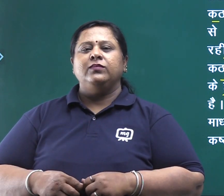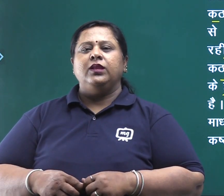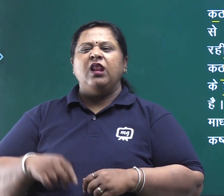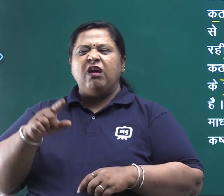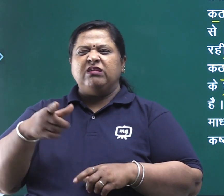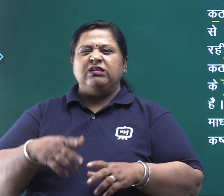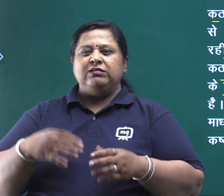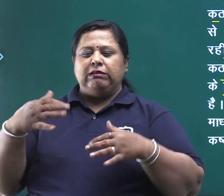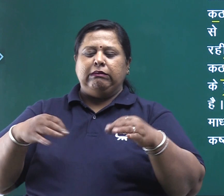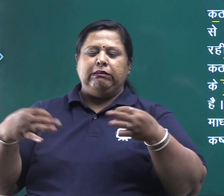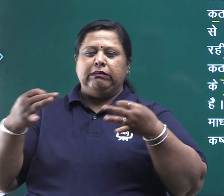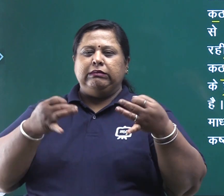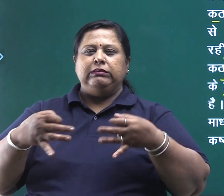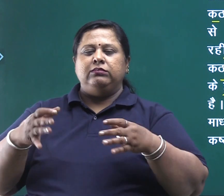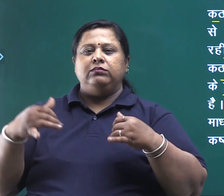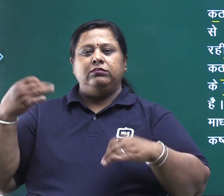नाचने से